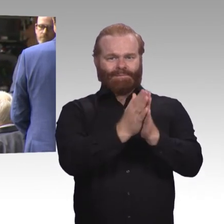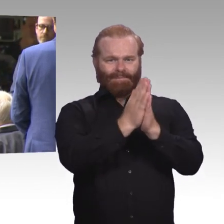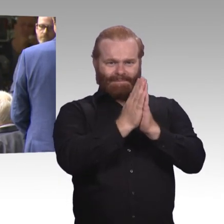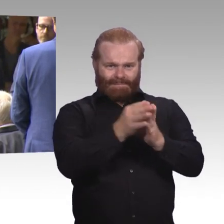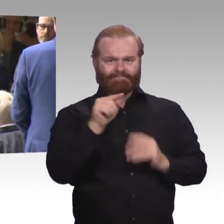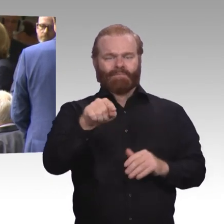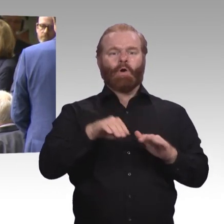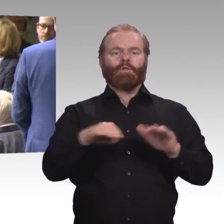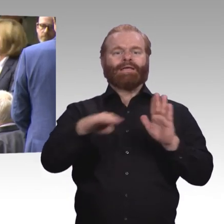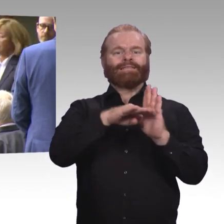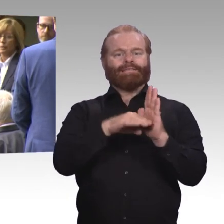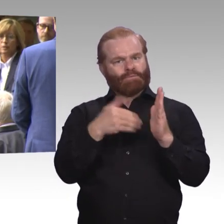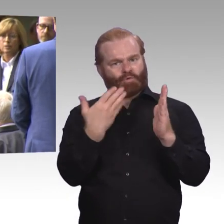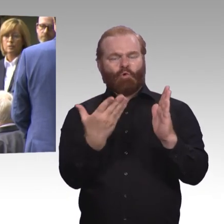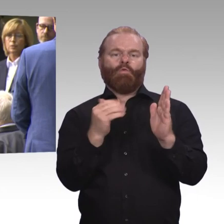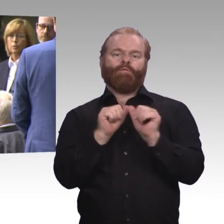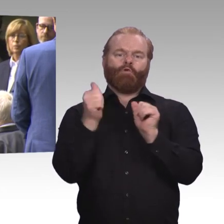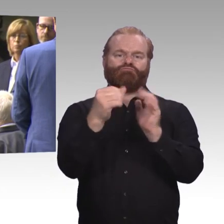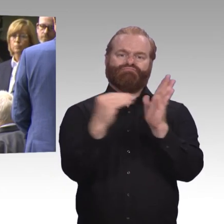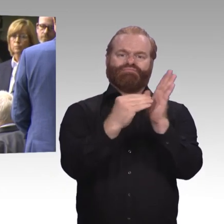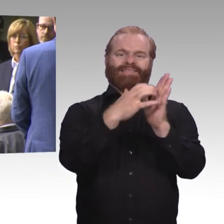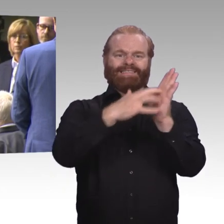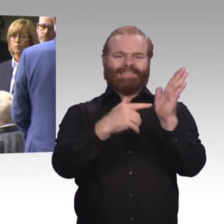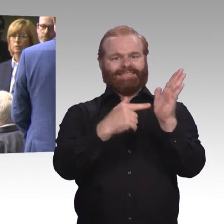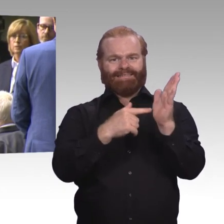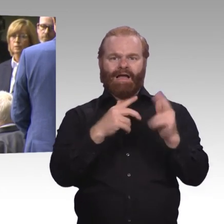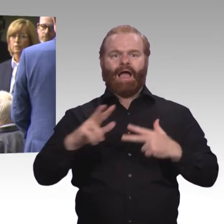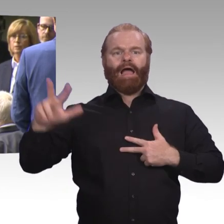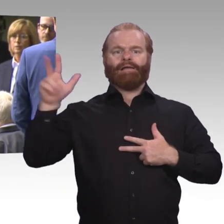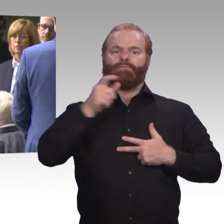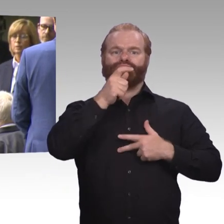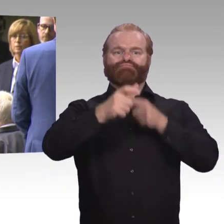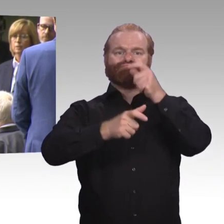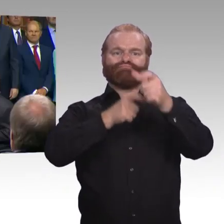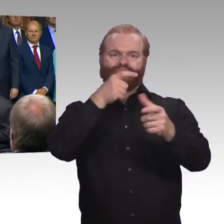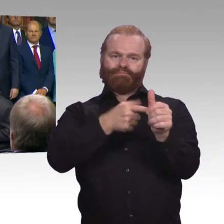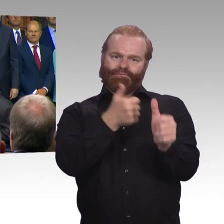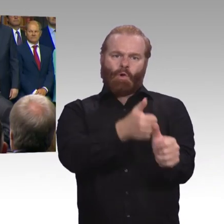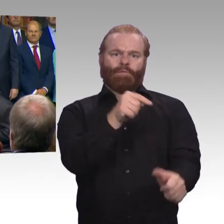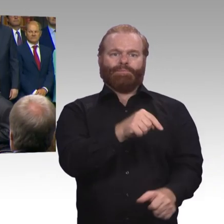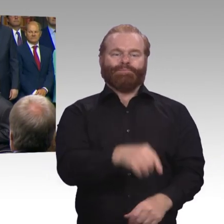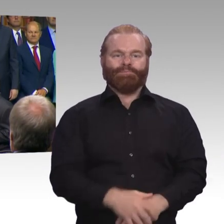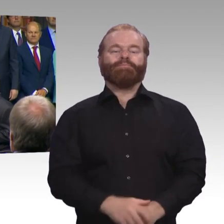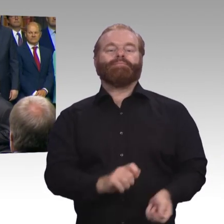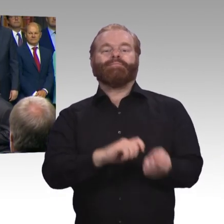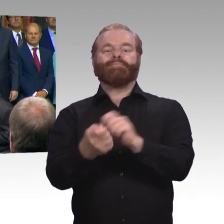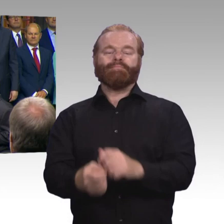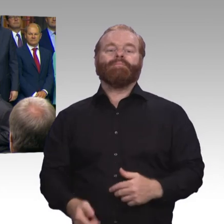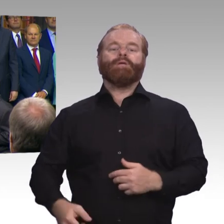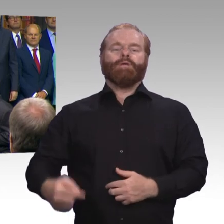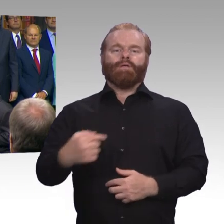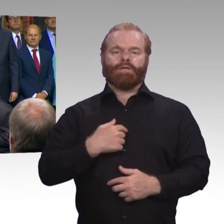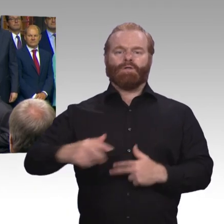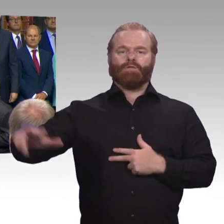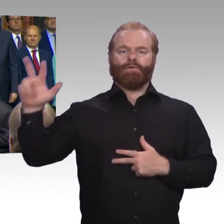von ihm wenden, das Grundgesetz und die Gesetze des Bundes wahren und verteidigen, meine Pflichten